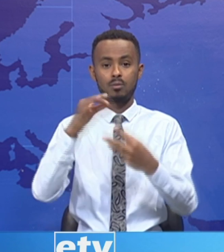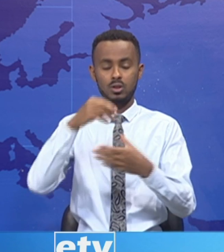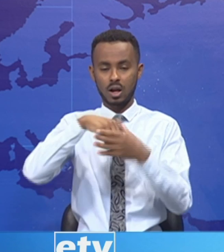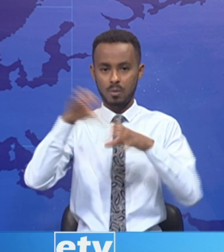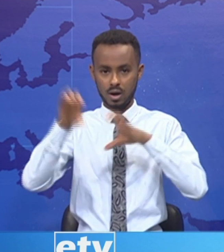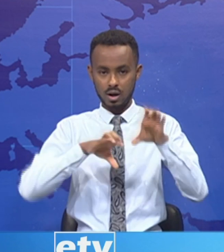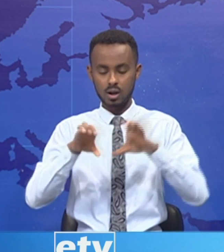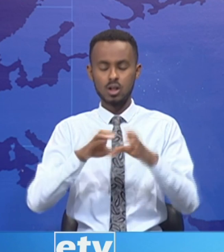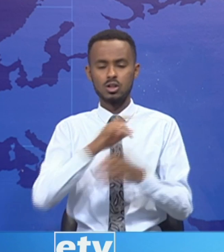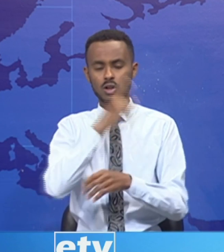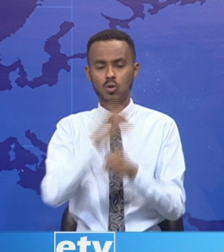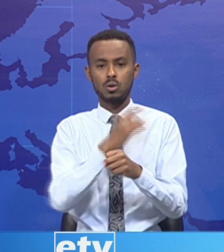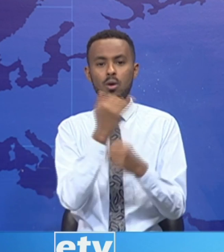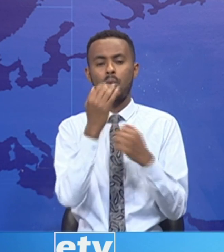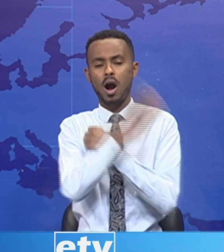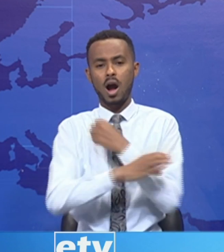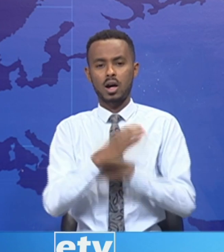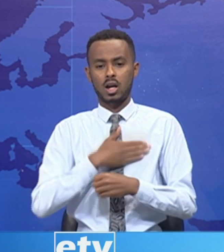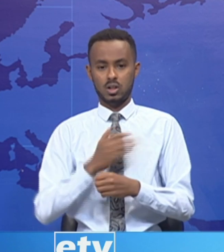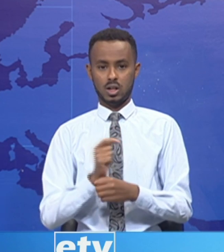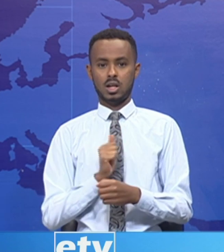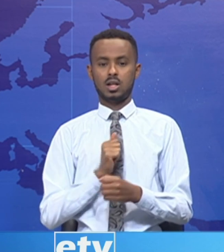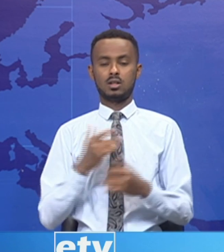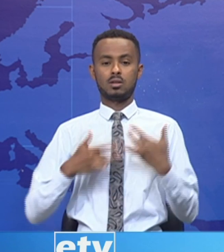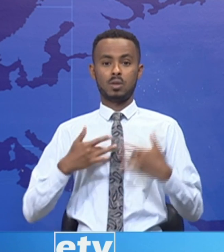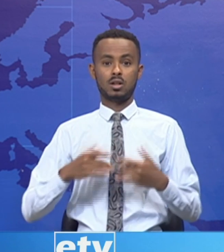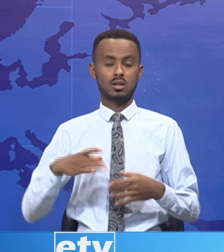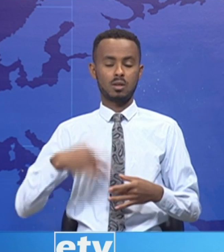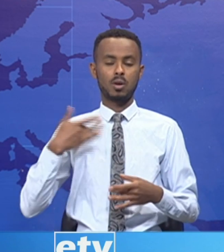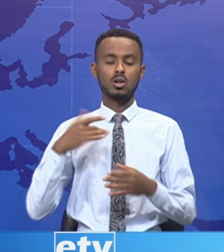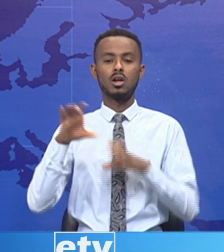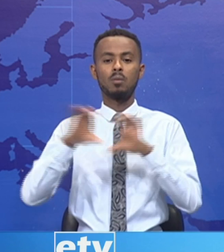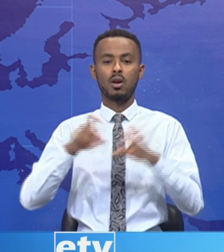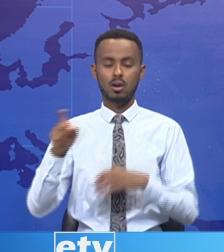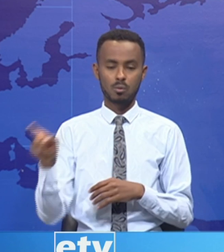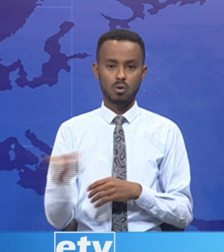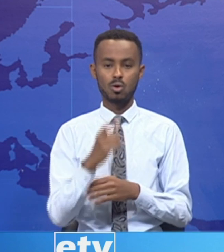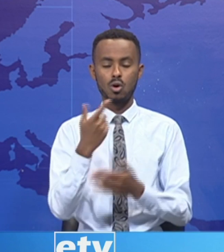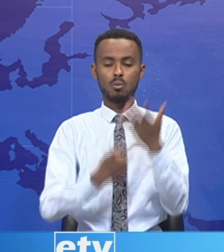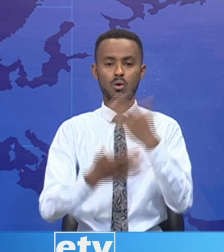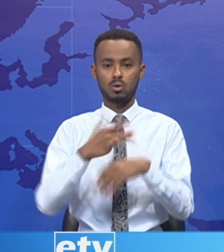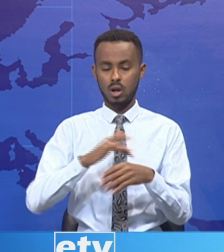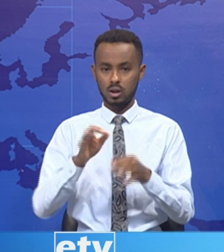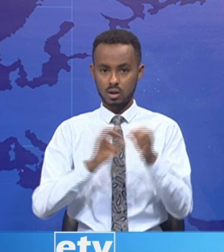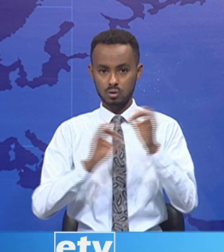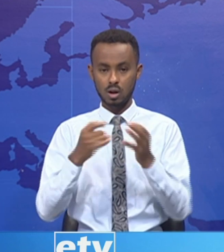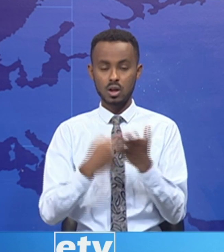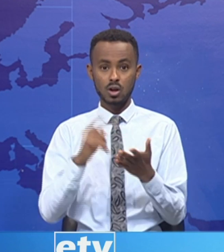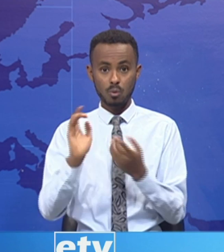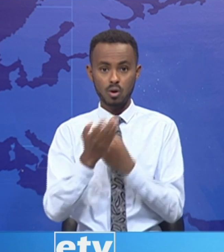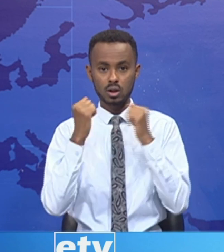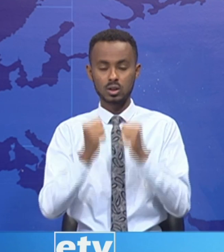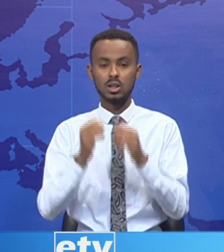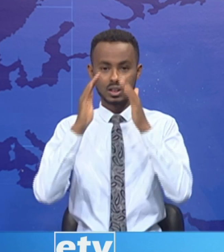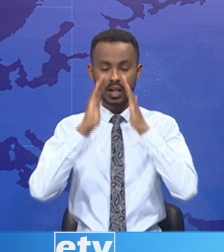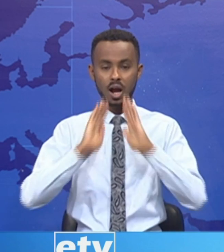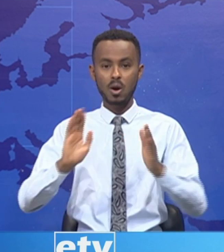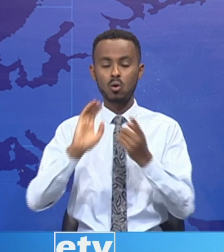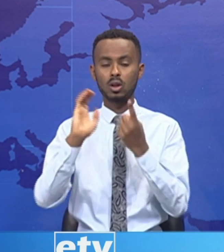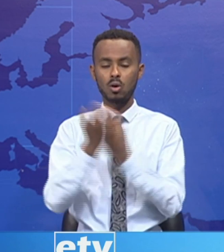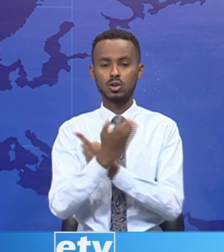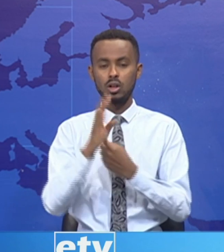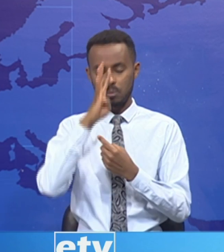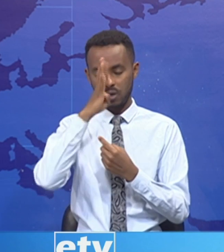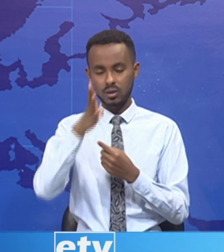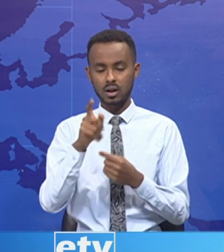ማካሄድ ዜጎች በሀገራቸው የኔነት ስሜት እንዲሰማቸው የሚያደርግ መሆኑም በውይይቱ ተነስቷል። ይህ መሆን እንዲችል ሰላማዊ ሁኔታዎችን